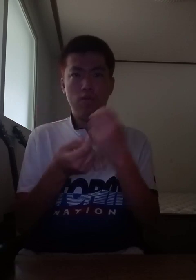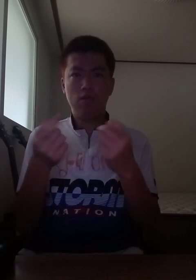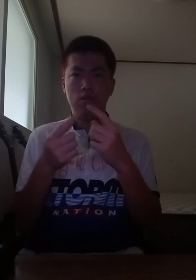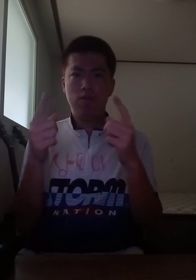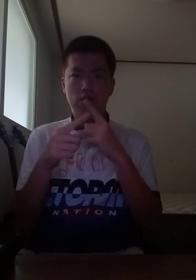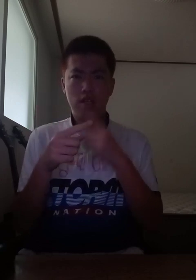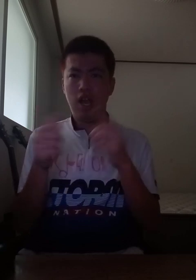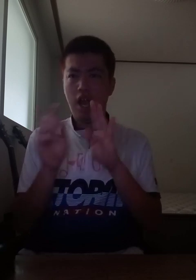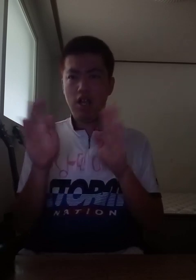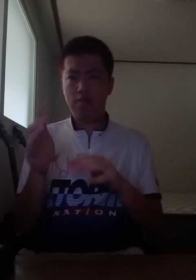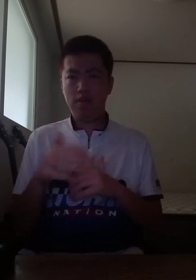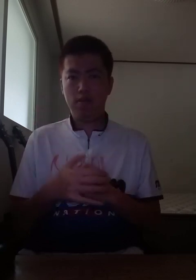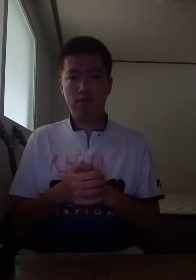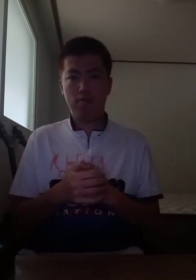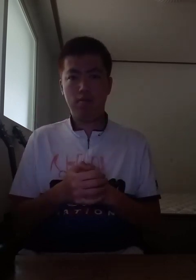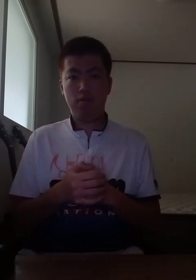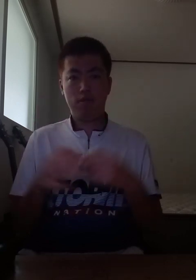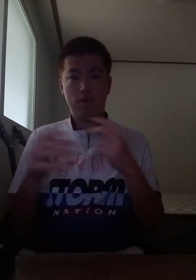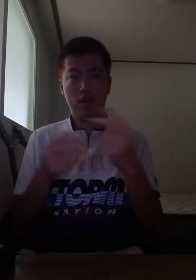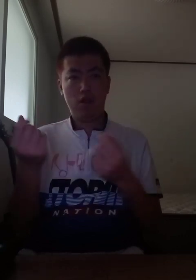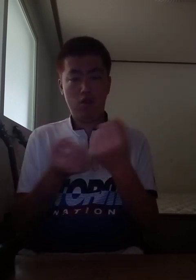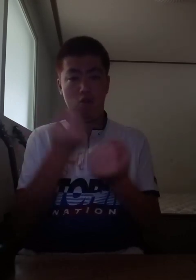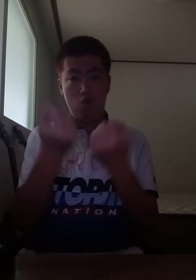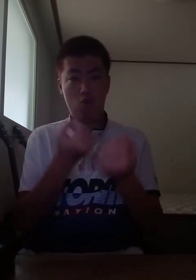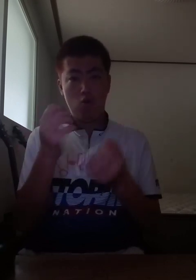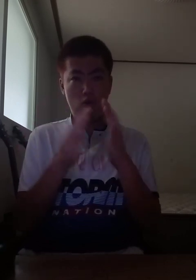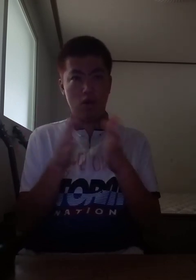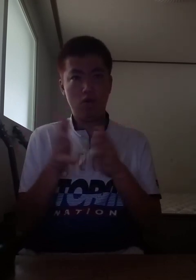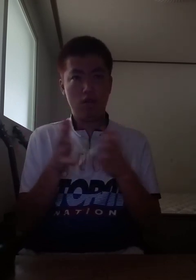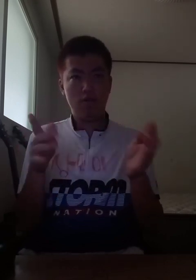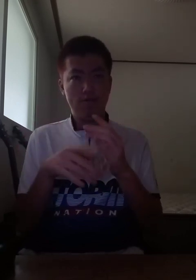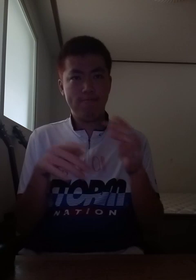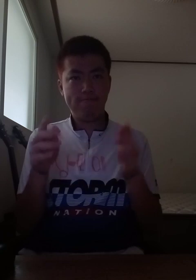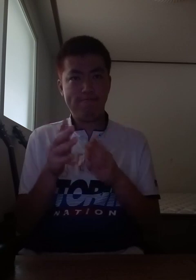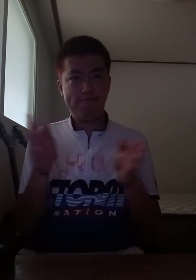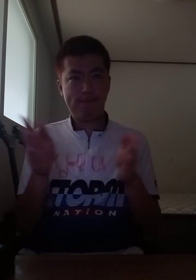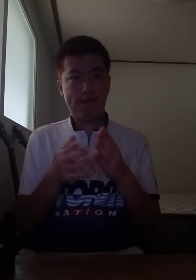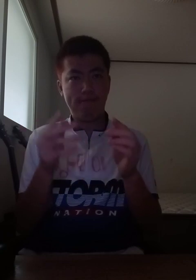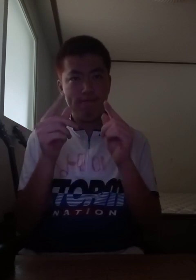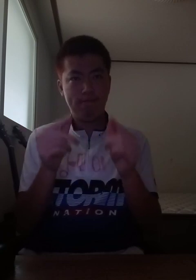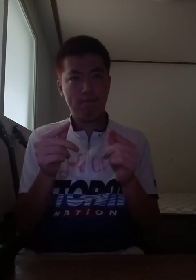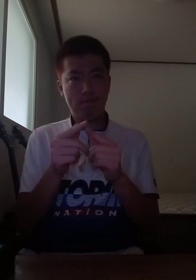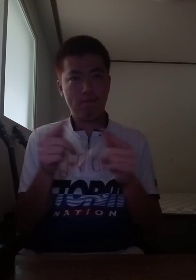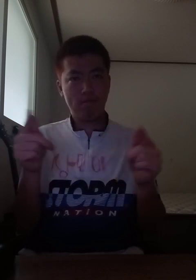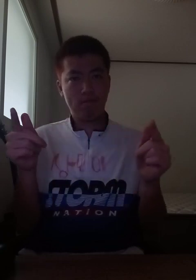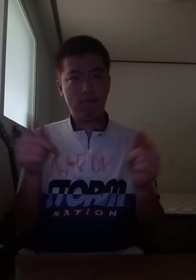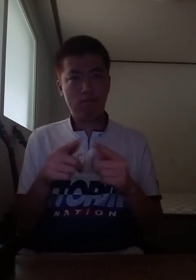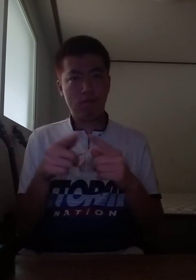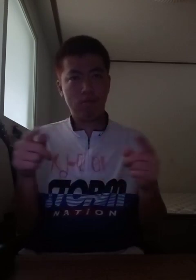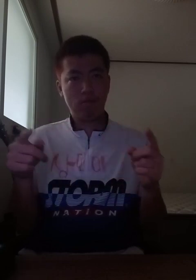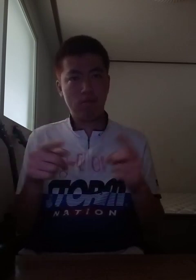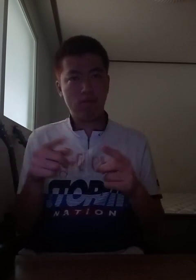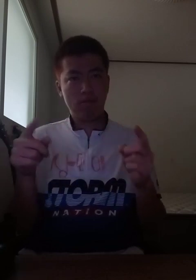없는 건 아닙니다. 인도 위에 자전거 도로가 설치된 이곳은 이처럼 굉장히 비좁은데다 이쪽은 아예 자전거 도로밖에